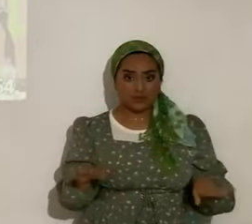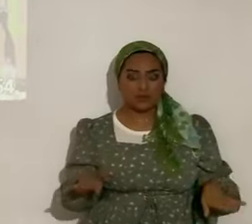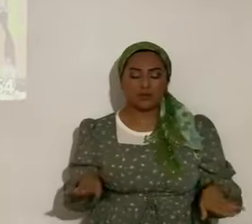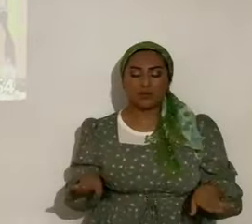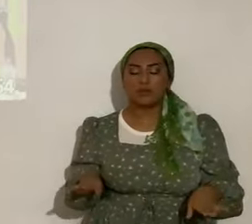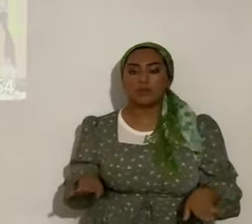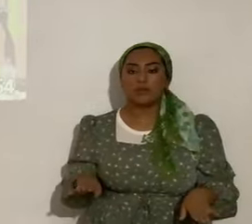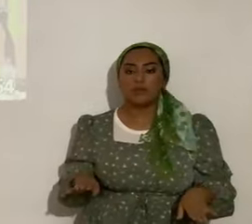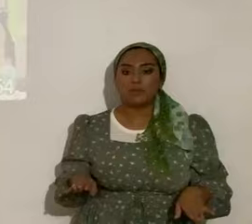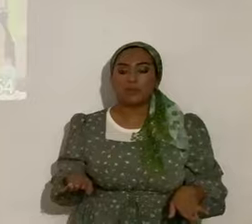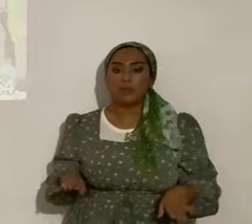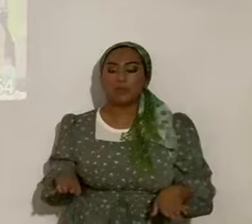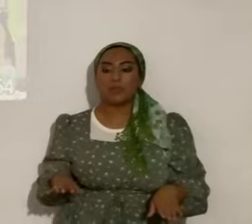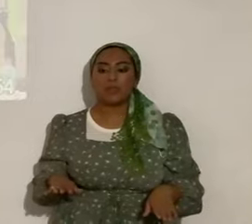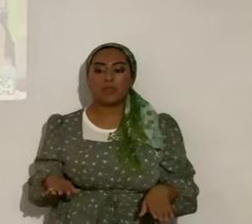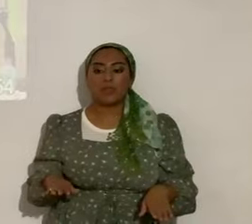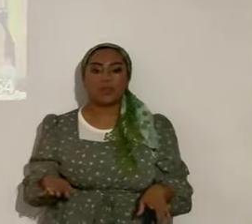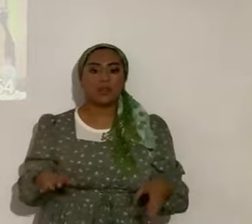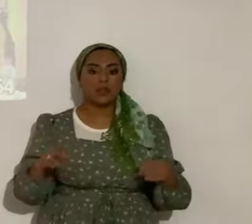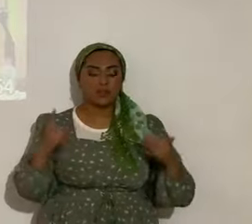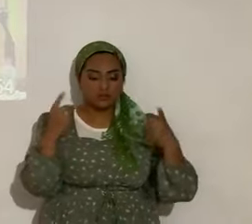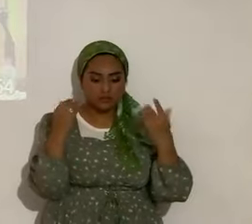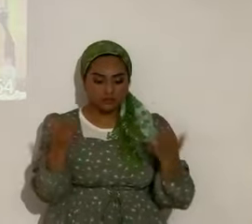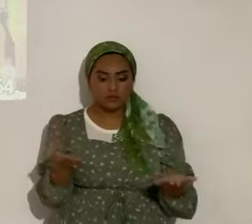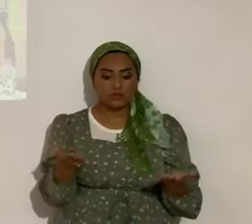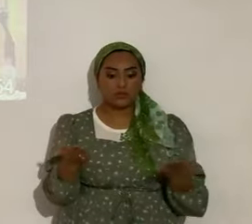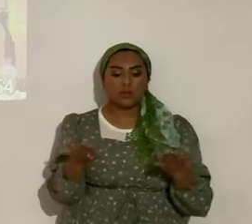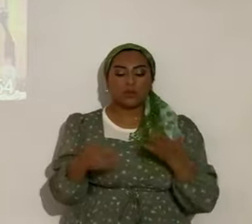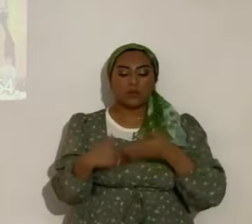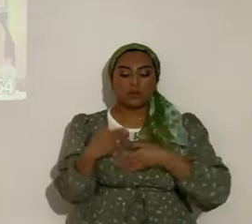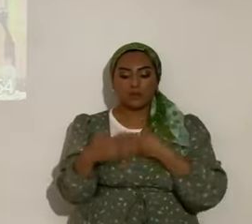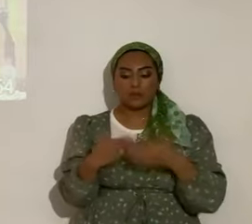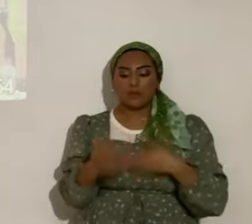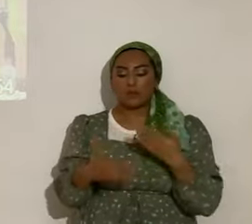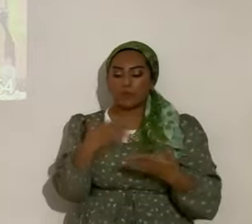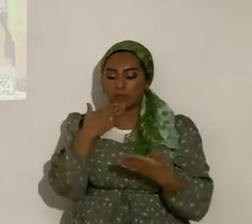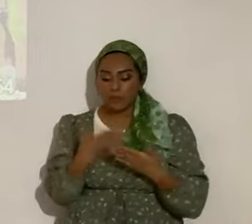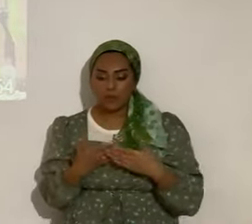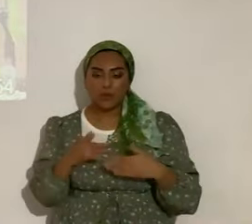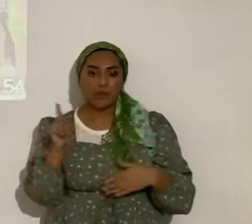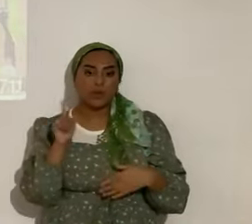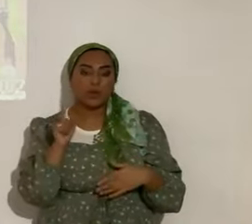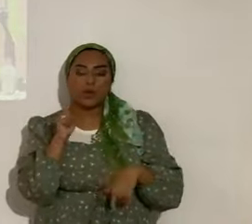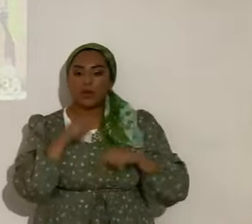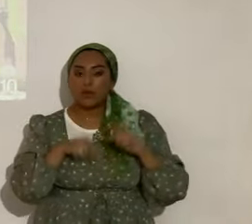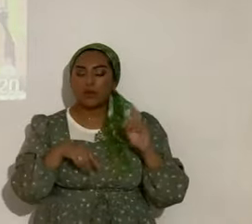mansedumbre, se hace surgir el bien donde no lo hay.